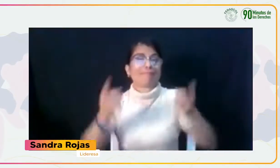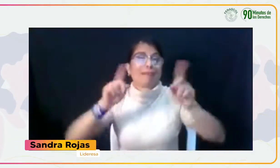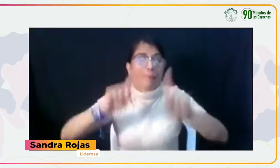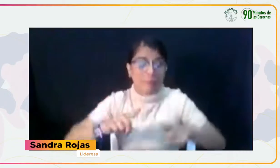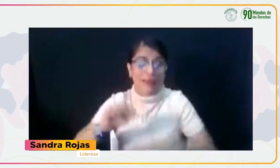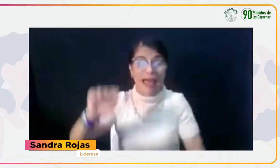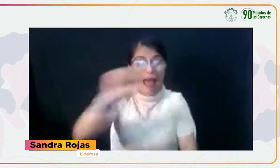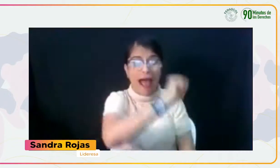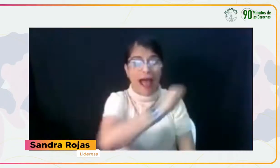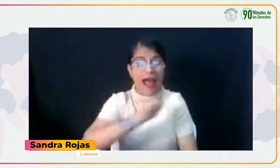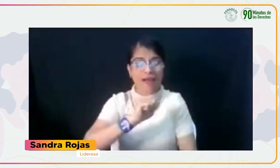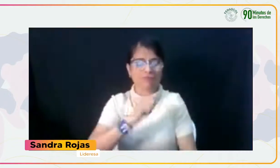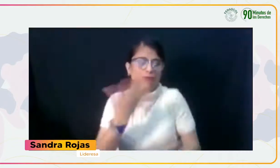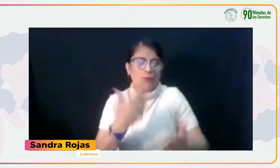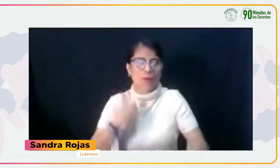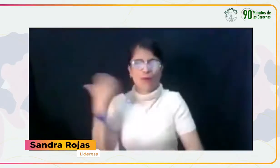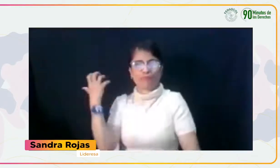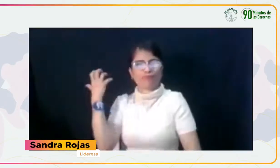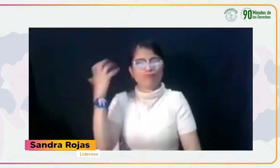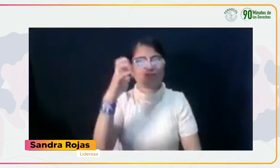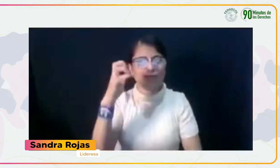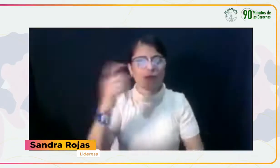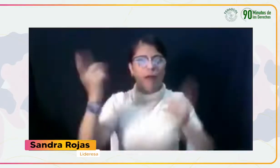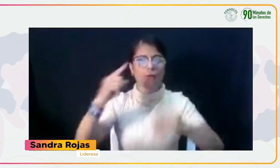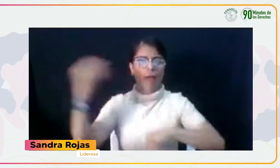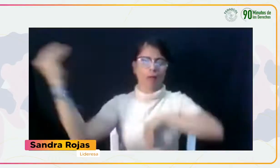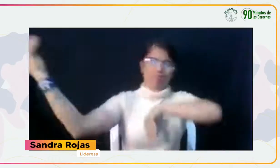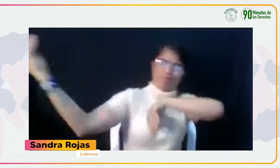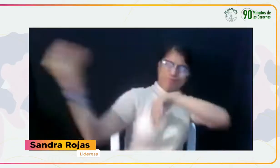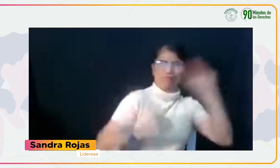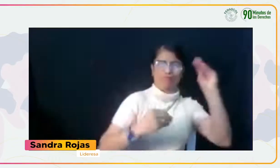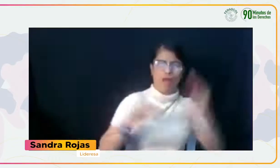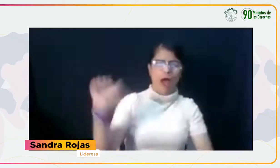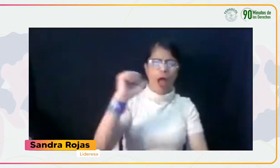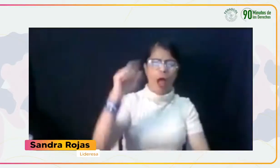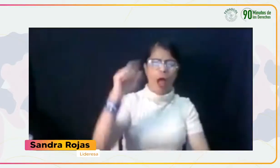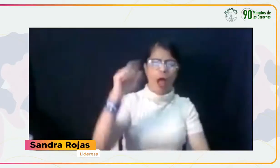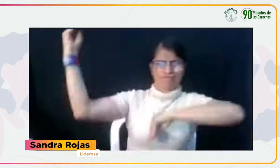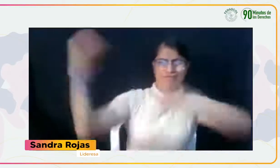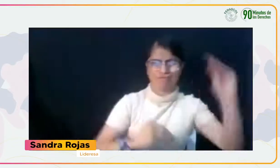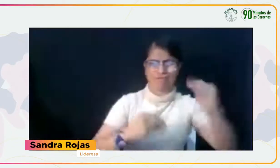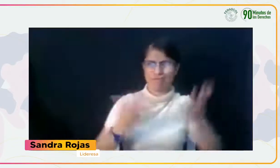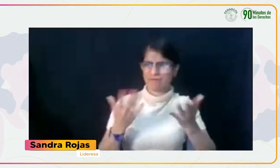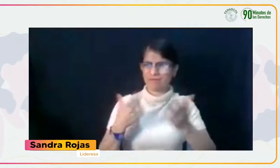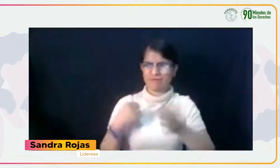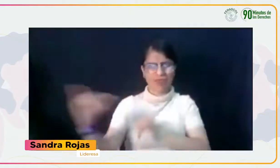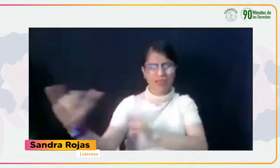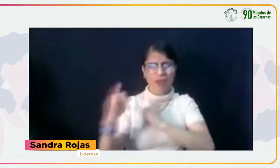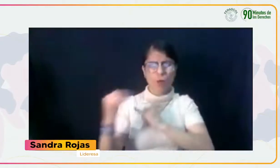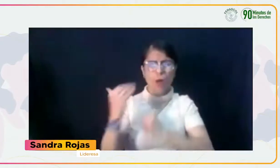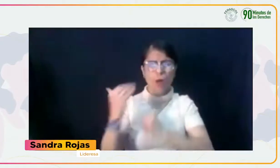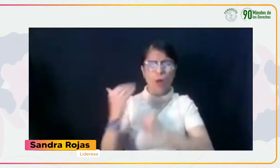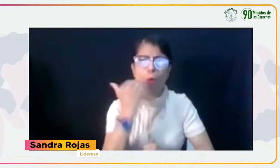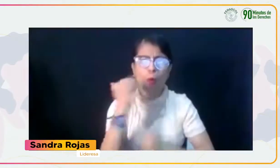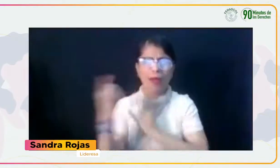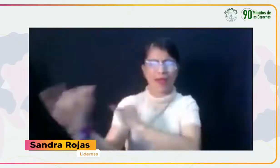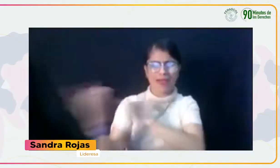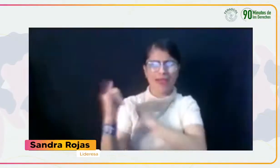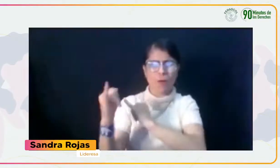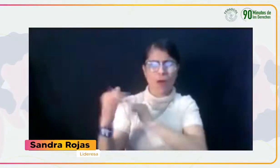lo necesitan? También ocurre que a veces las mujeres postean algo